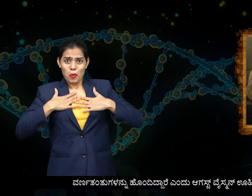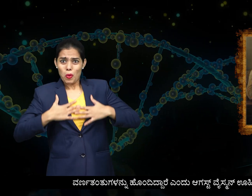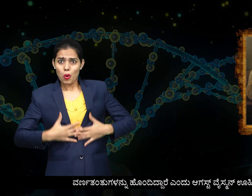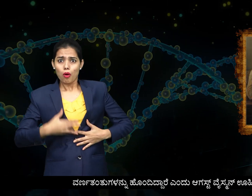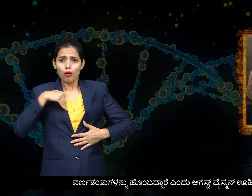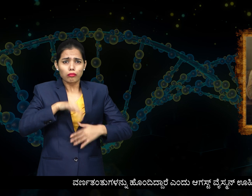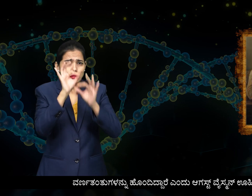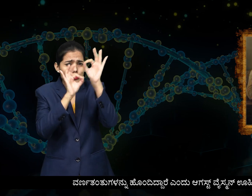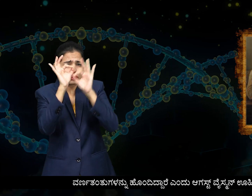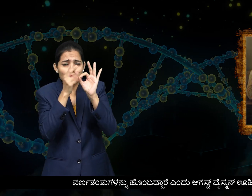ಊಹಿಸಿದರು.